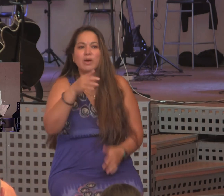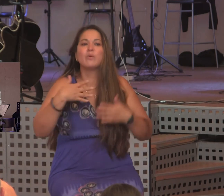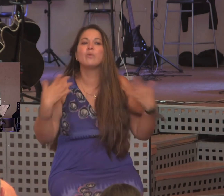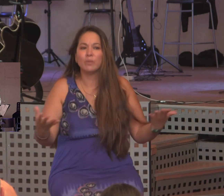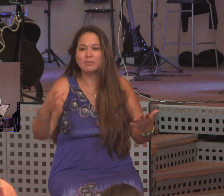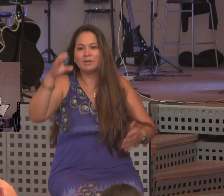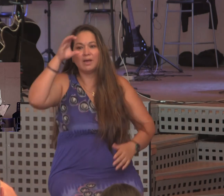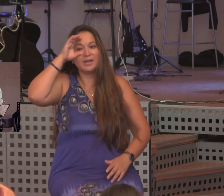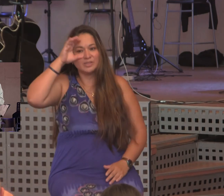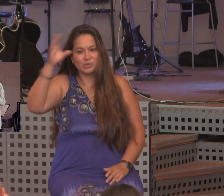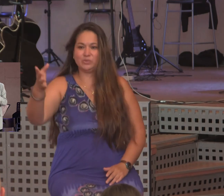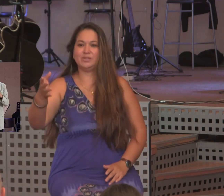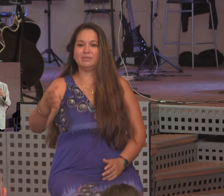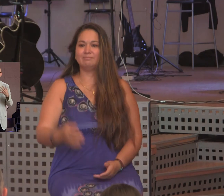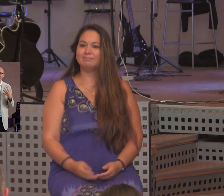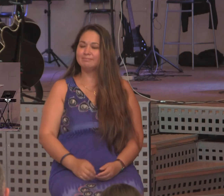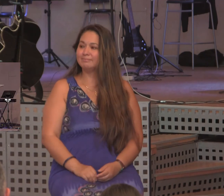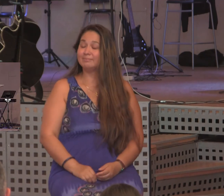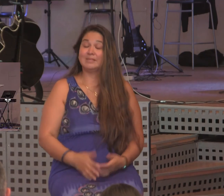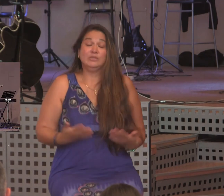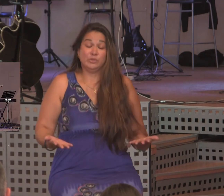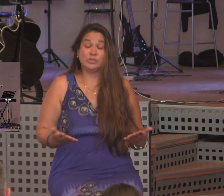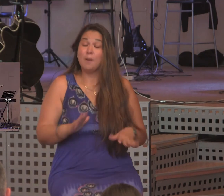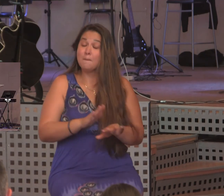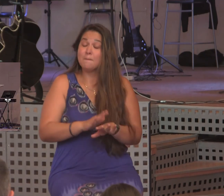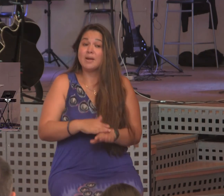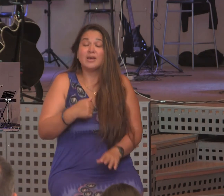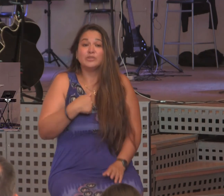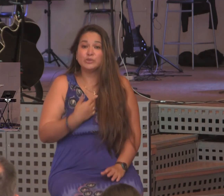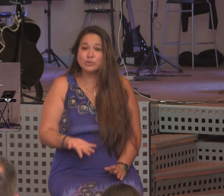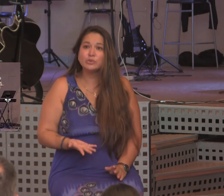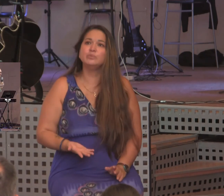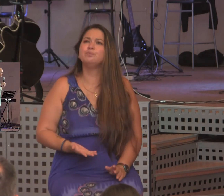Es decir, para poder definir